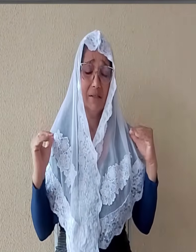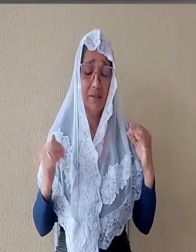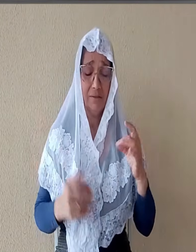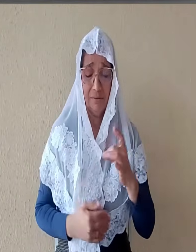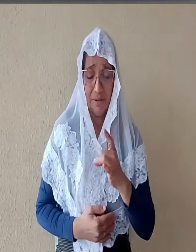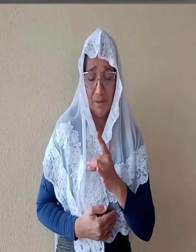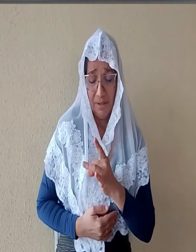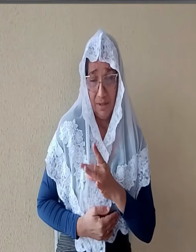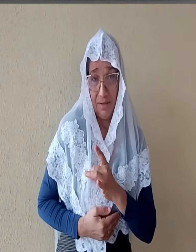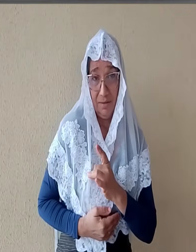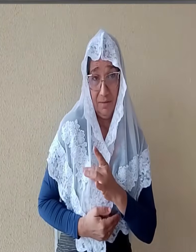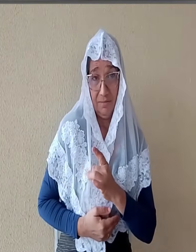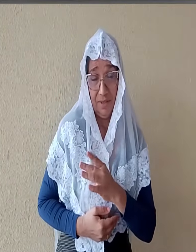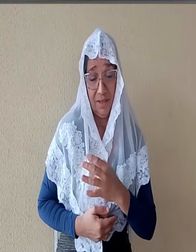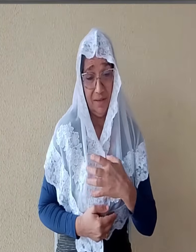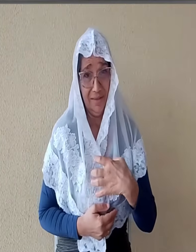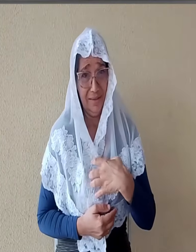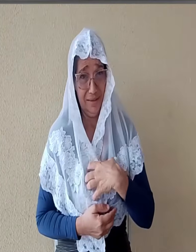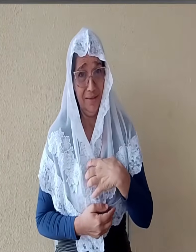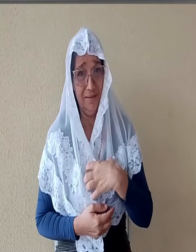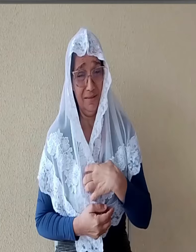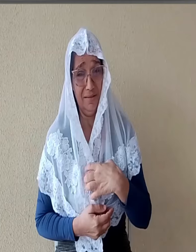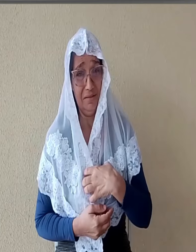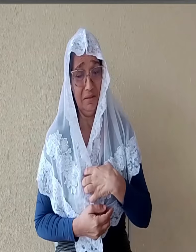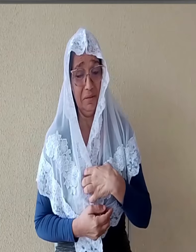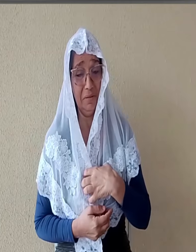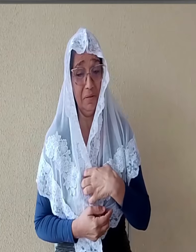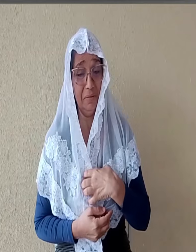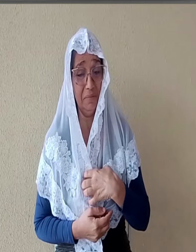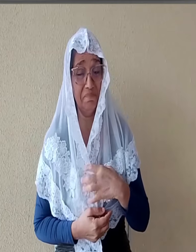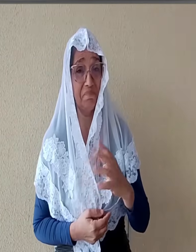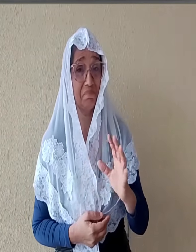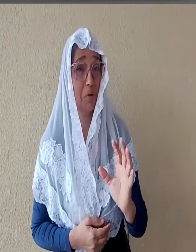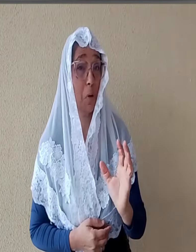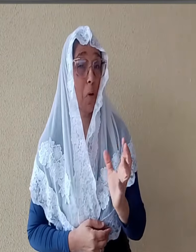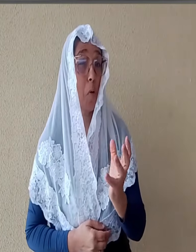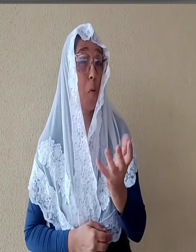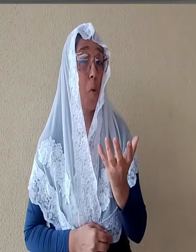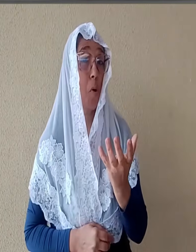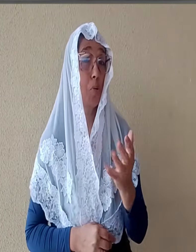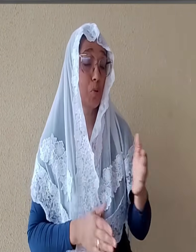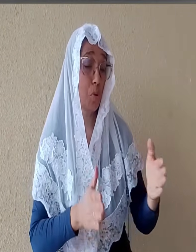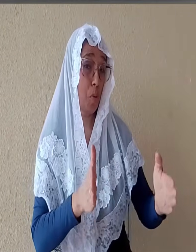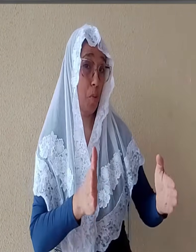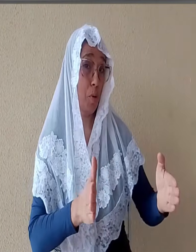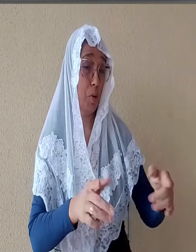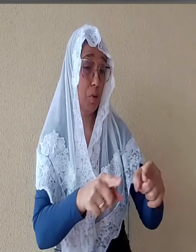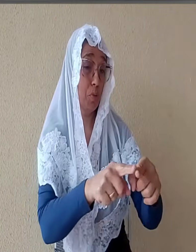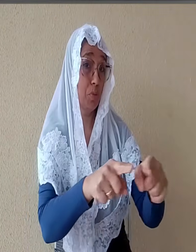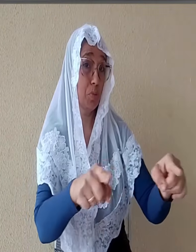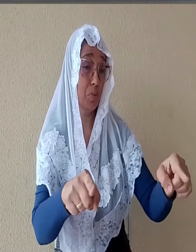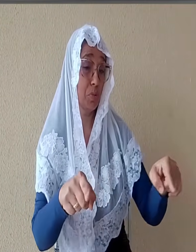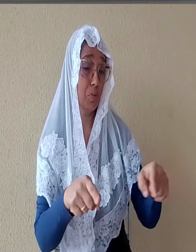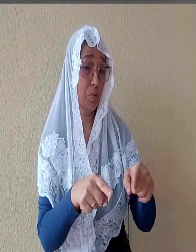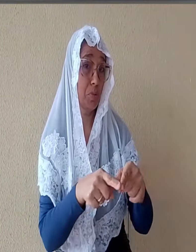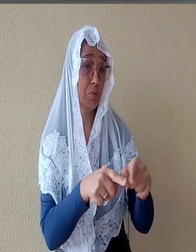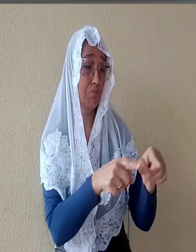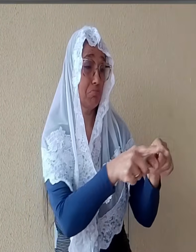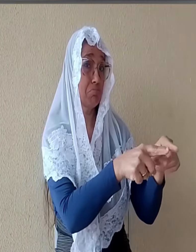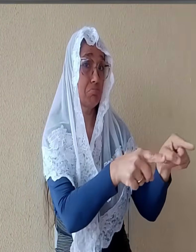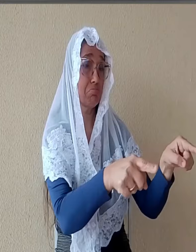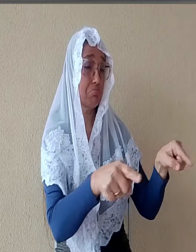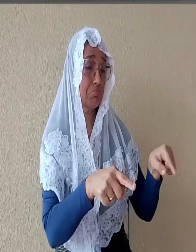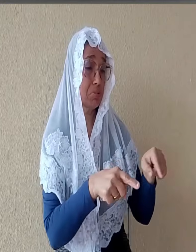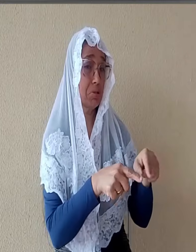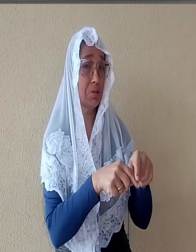olha a situação dos apóstolos. Bendito é o nome do Senhor, irmão. O Senhor colocou a palavra dele, bendito é acima